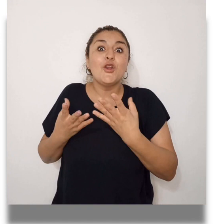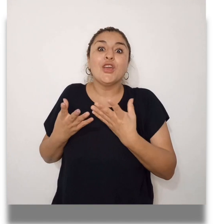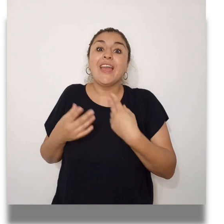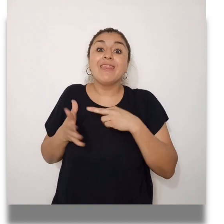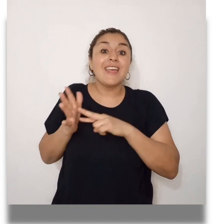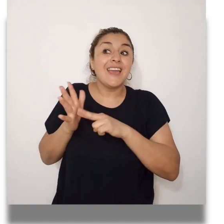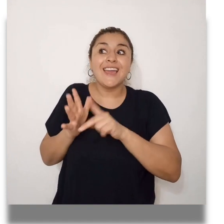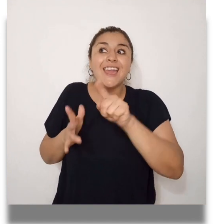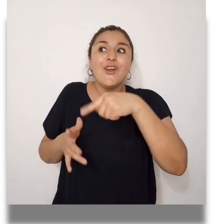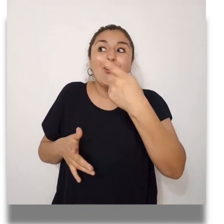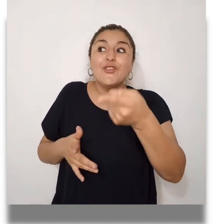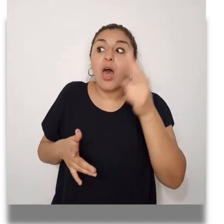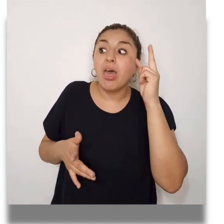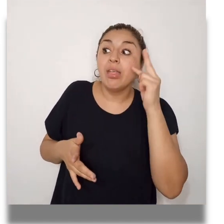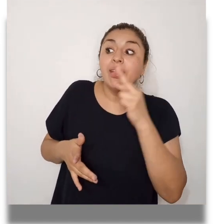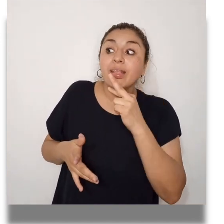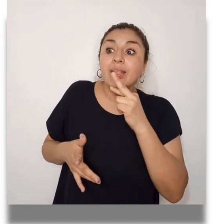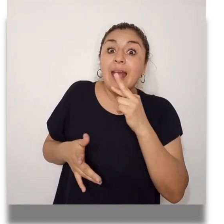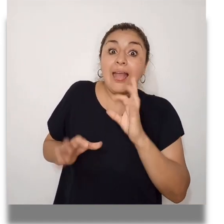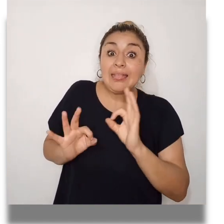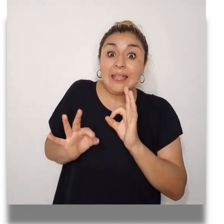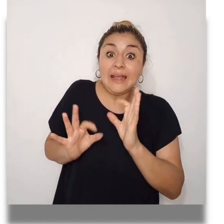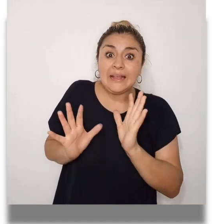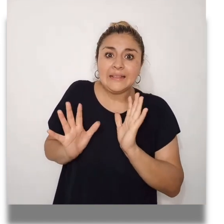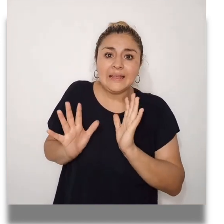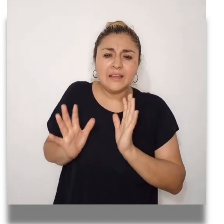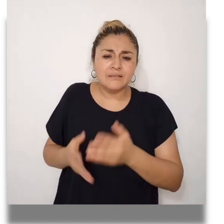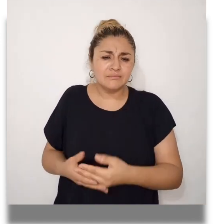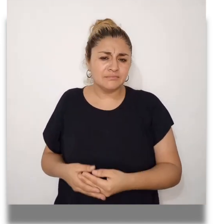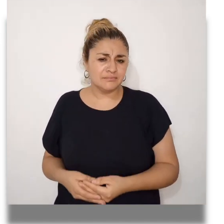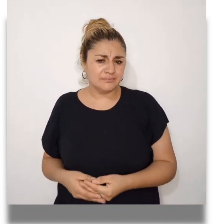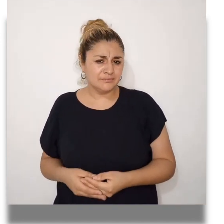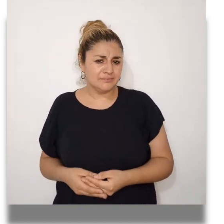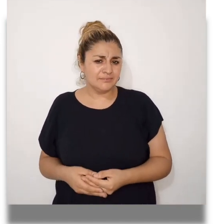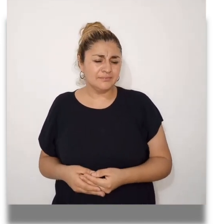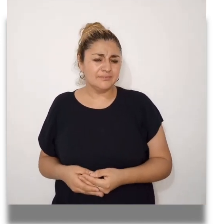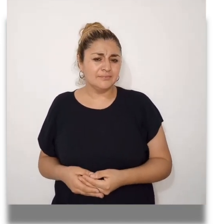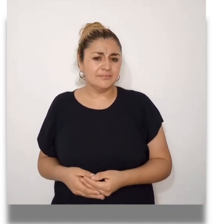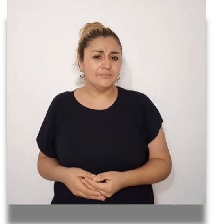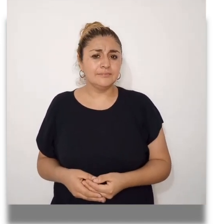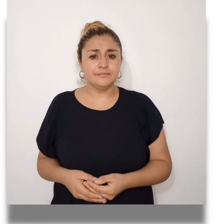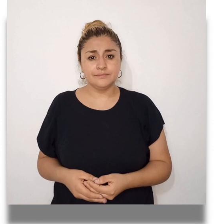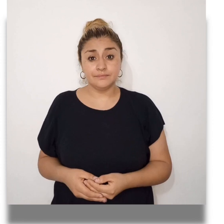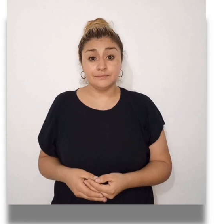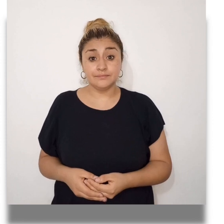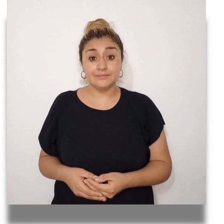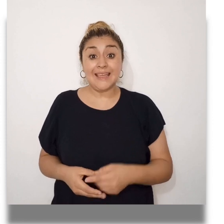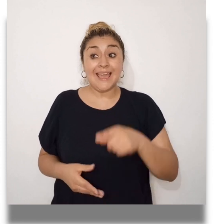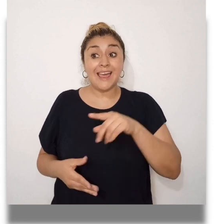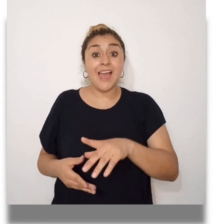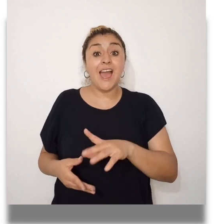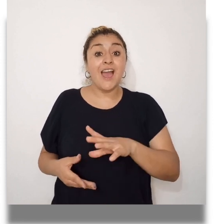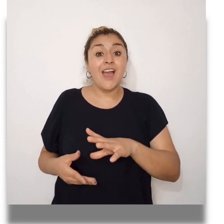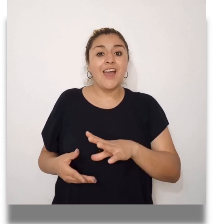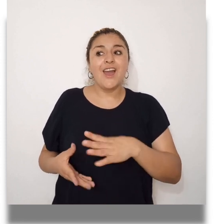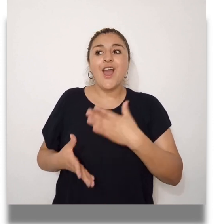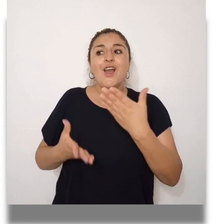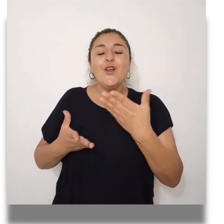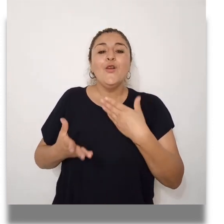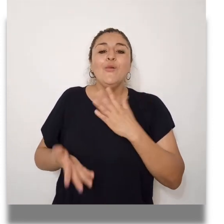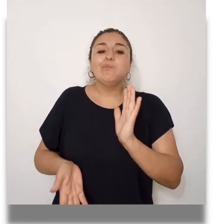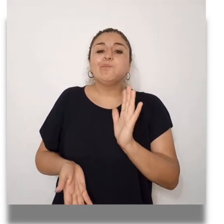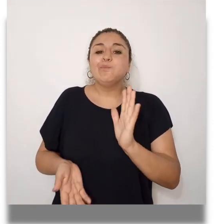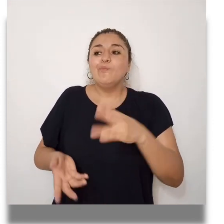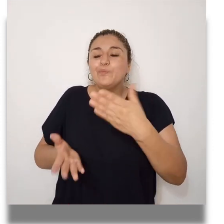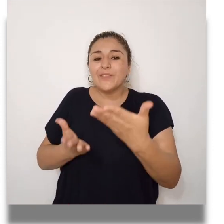C'est une invitation pour prendre plaisir avec des désirs injustes. es una invitación al placer